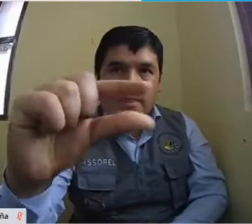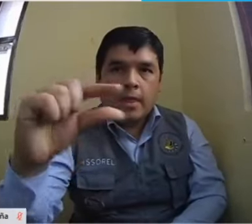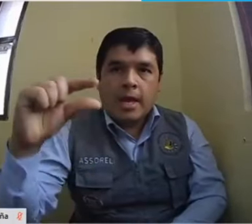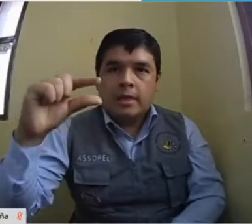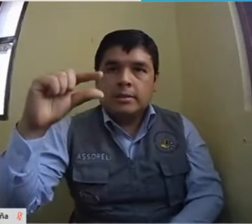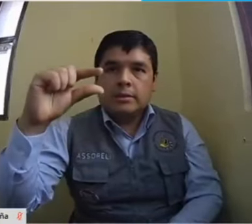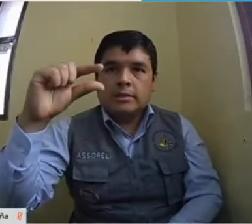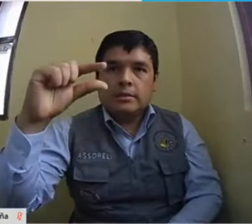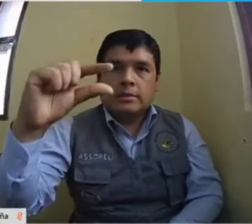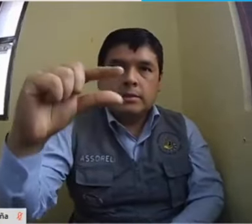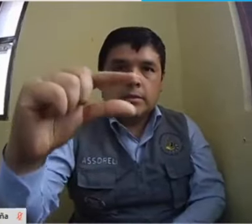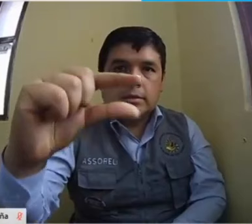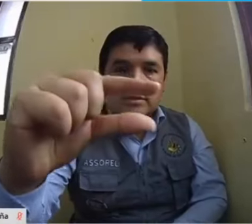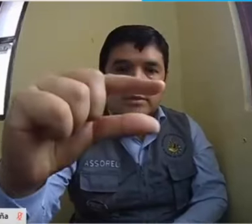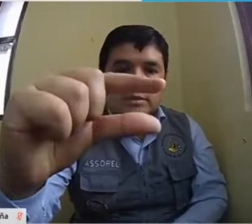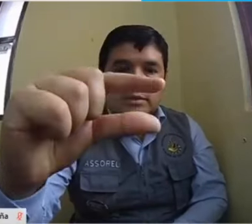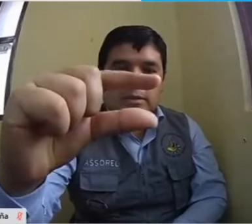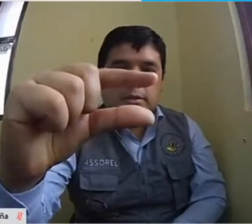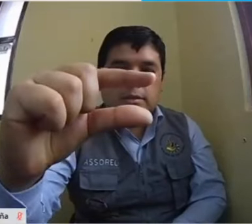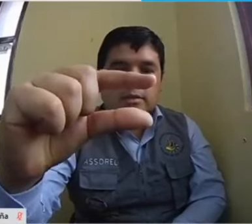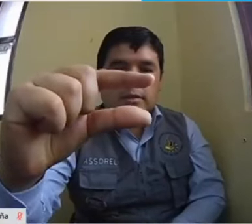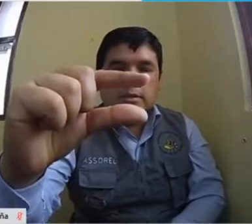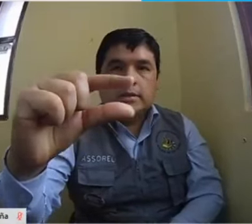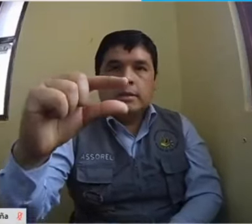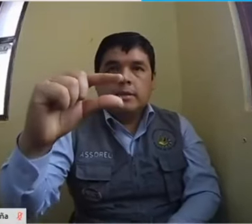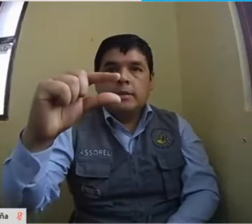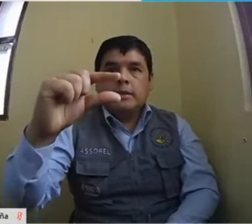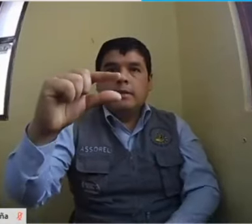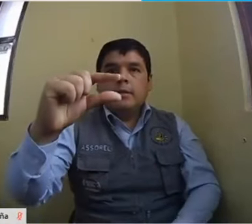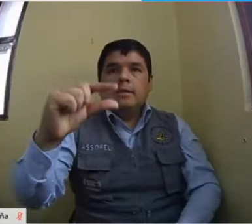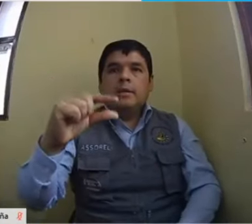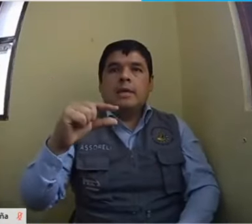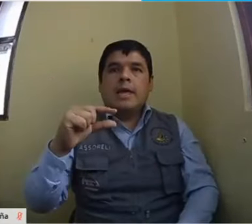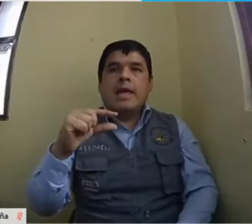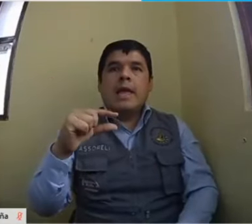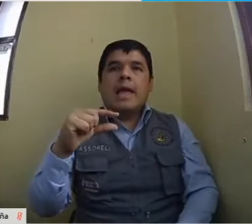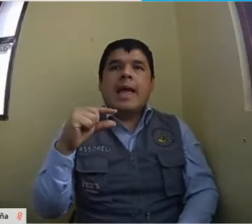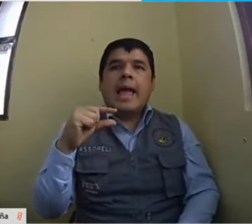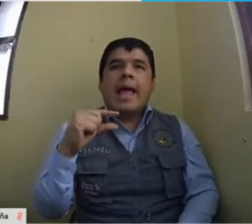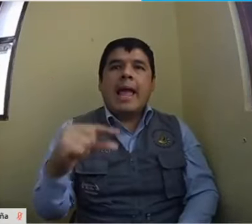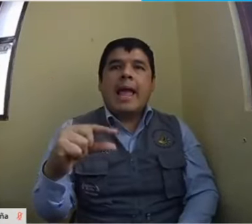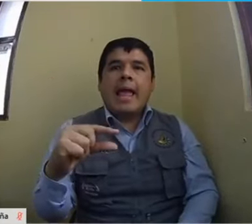en forma horizontal. G, esa es la G.